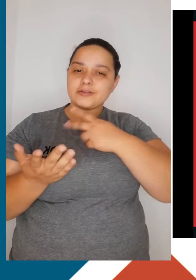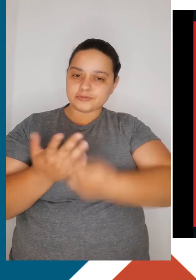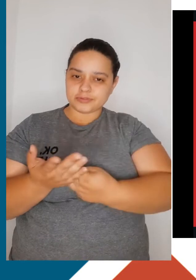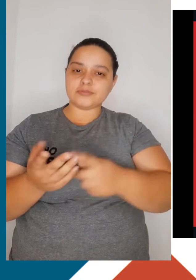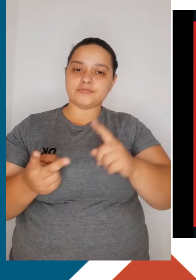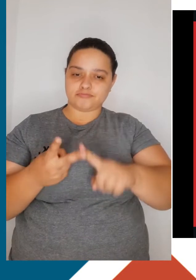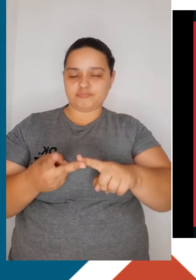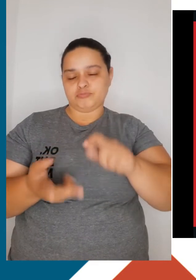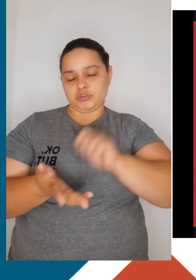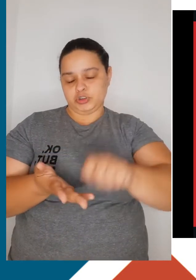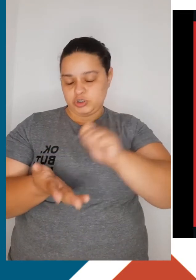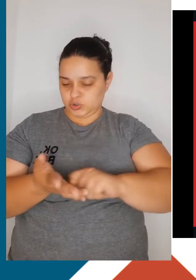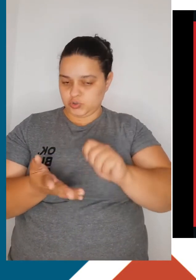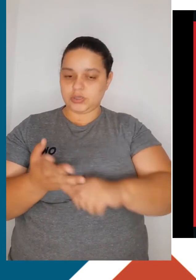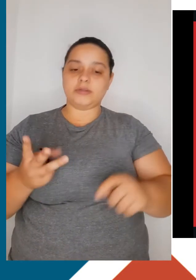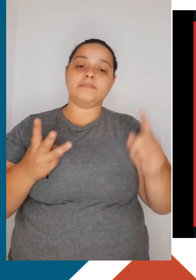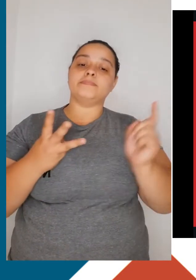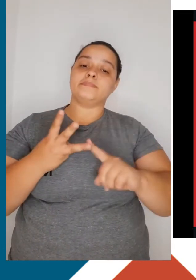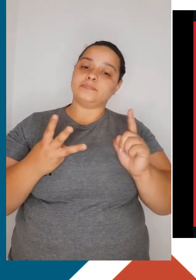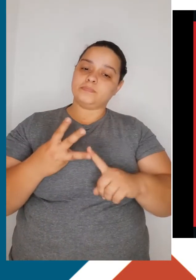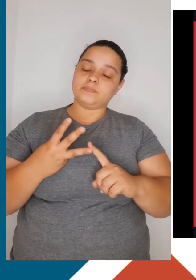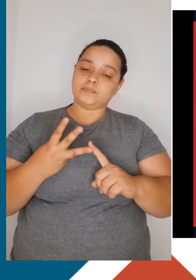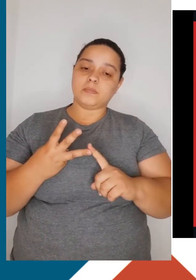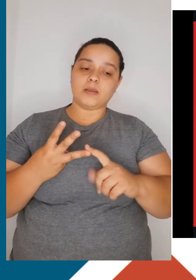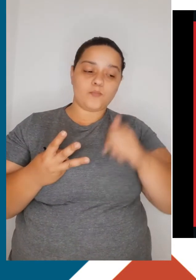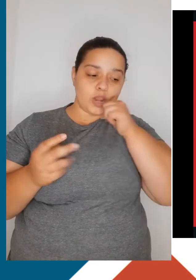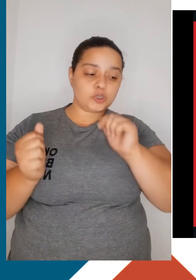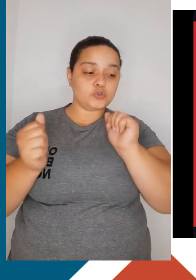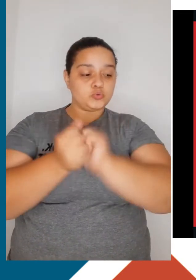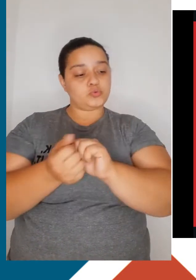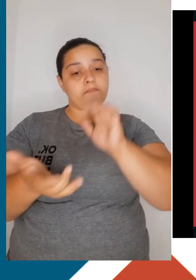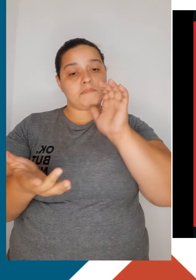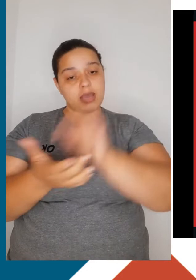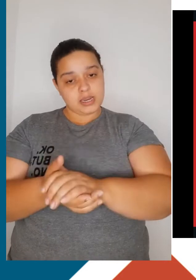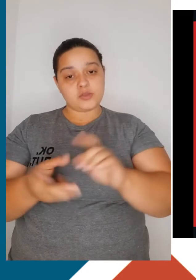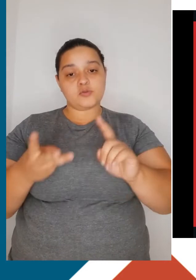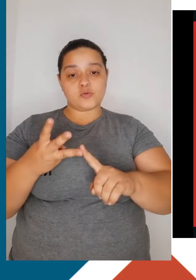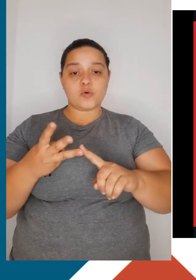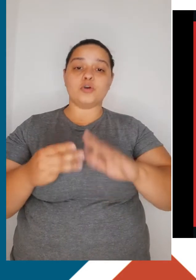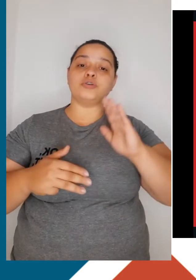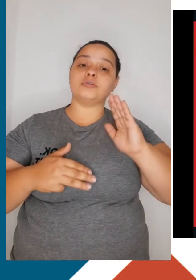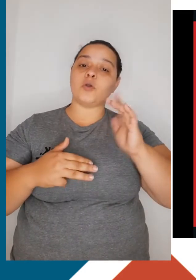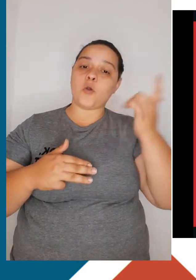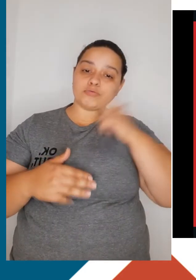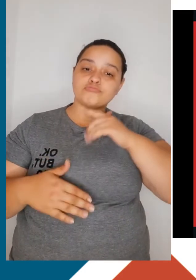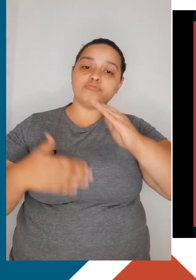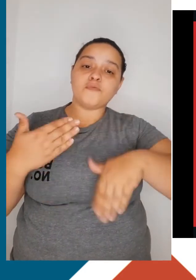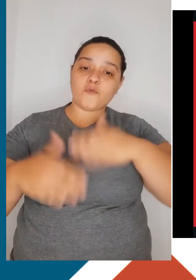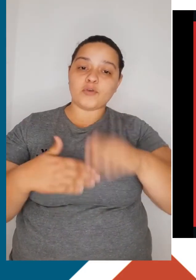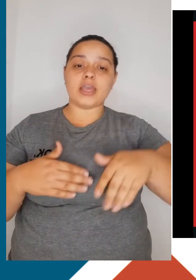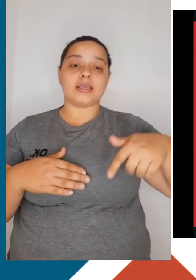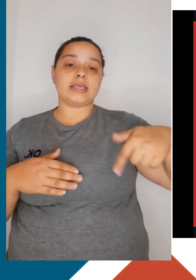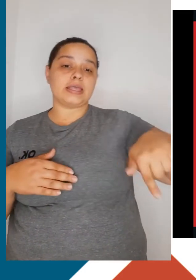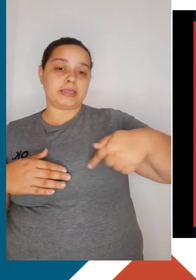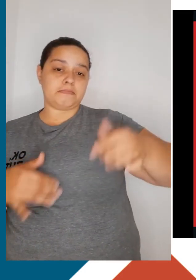obra Principia, do Newton, e a Madame Lavoisier, junto com seu marido, desenvolveram a química no final do século